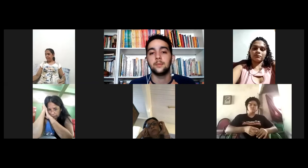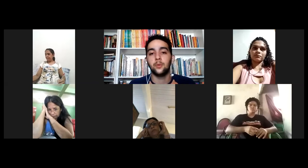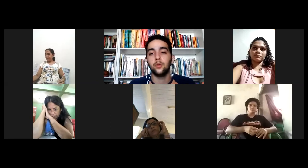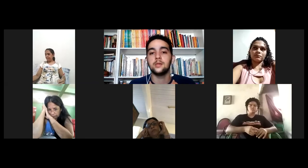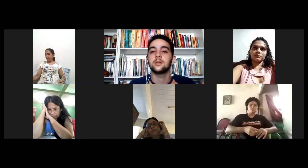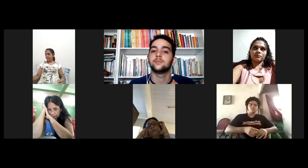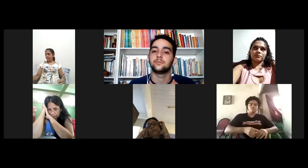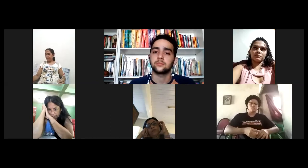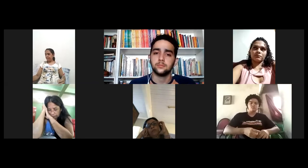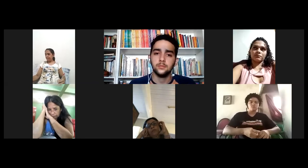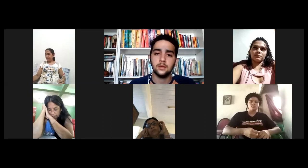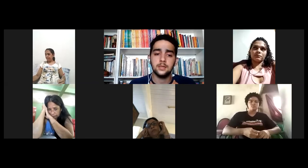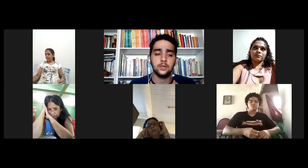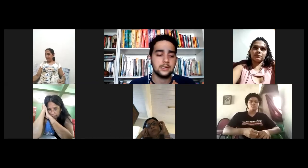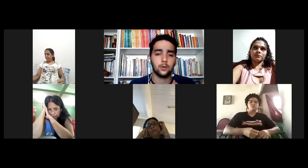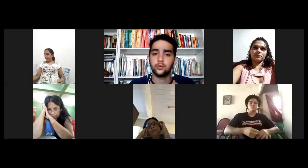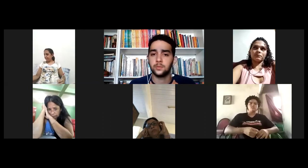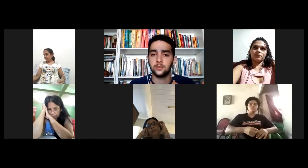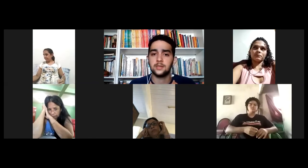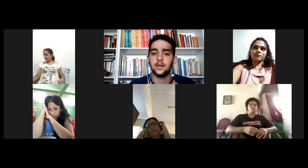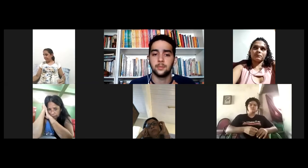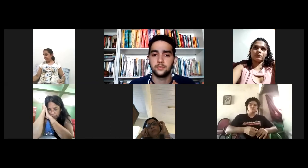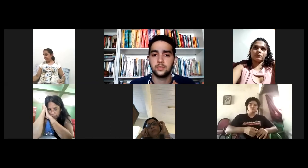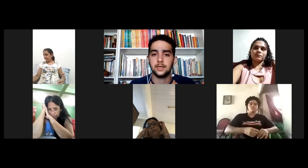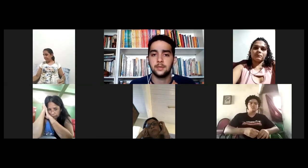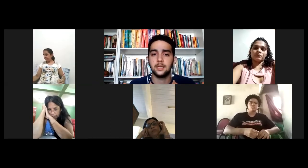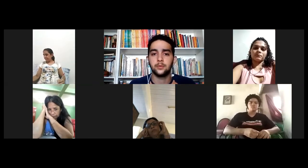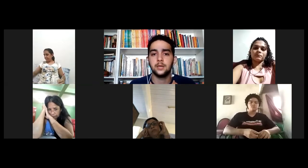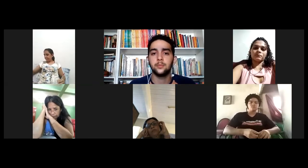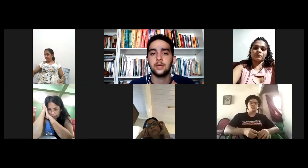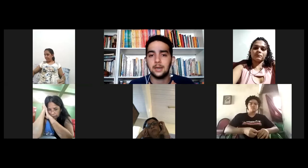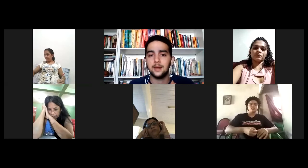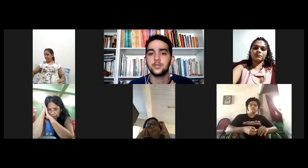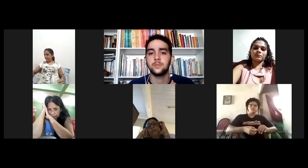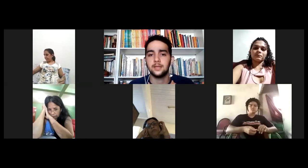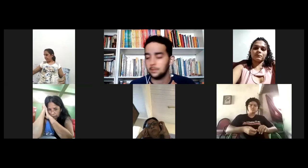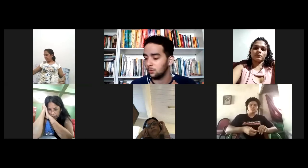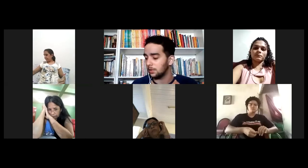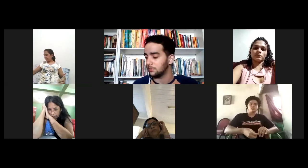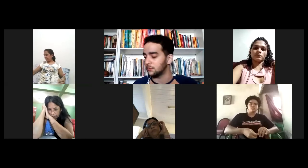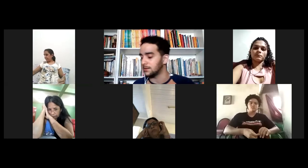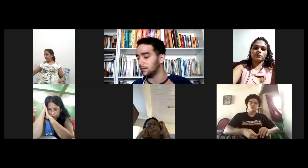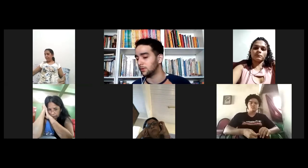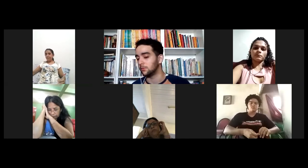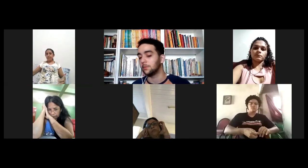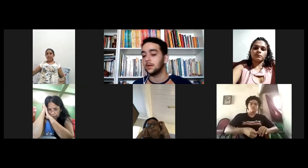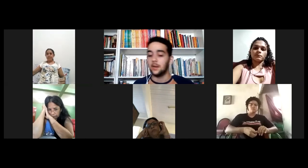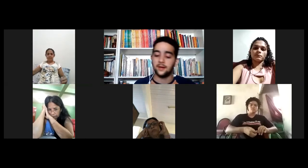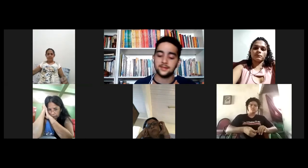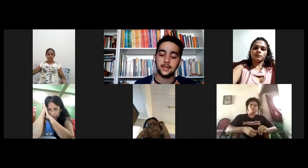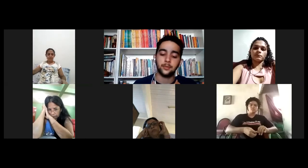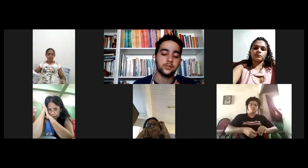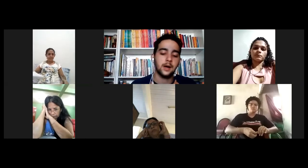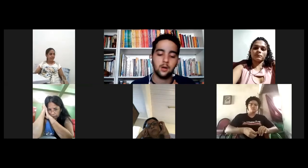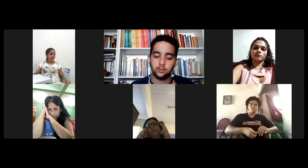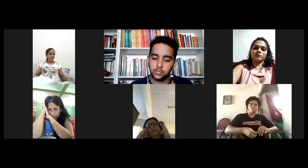E depois, se não der qualquer coisa, eu mando no WhatsApp. Mas eu vou tentar mandar por aqui, porque acabar a chamada, acabou o tempo de fazer a prova. Mas